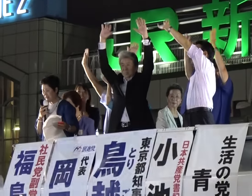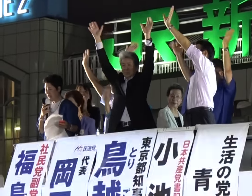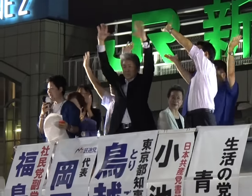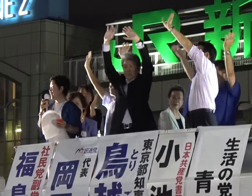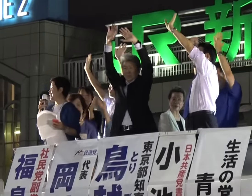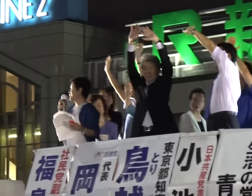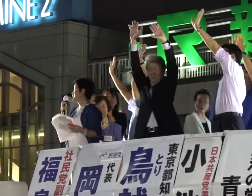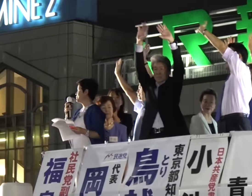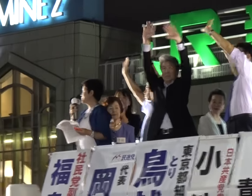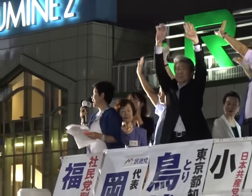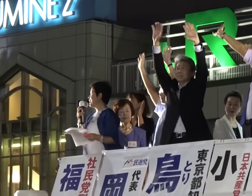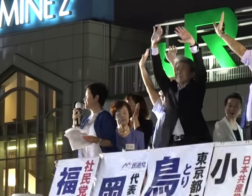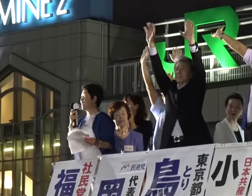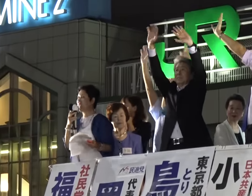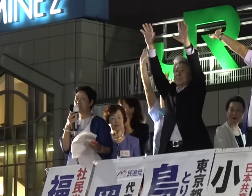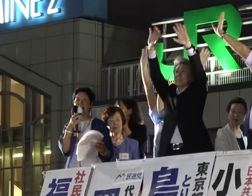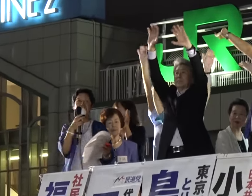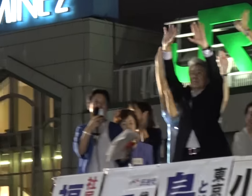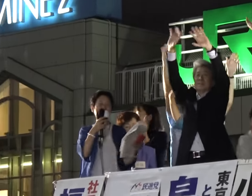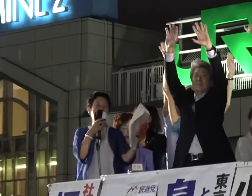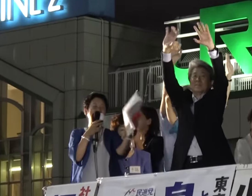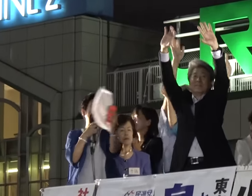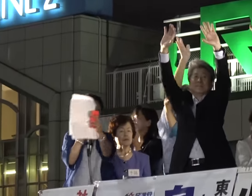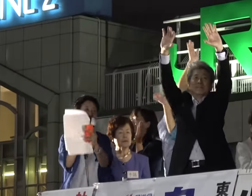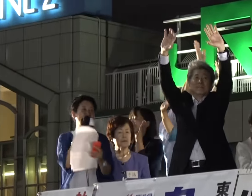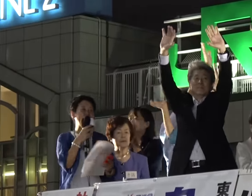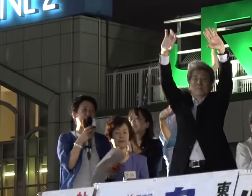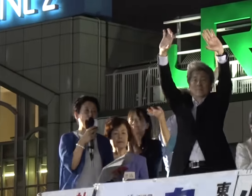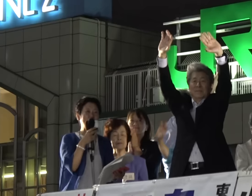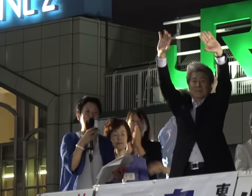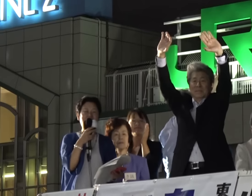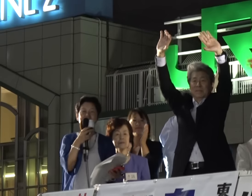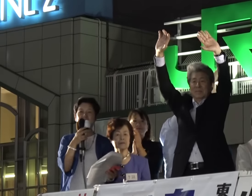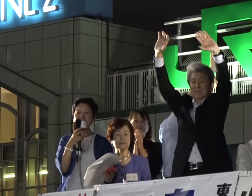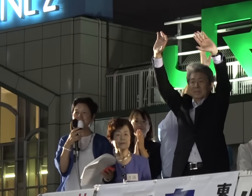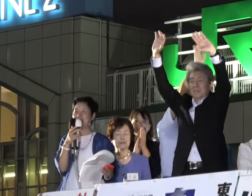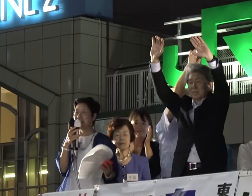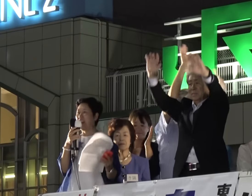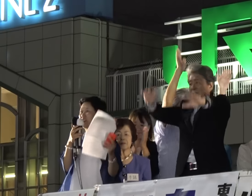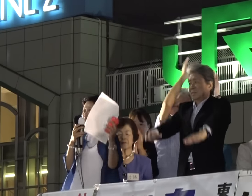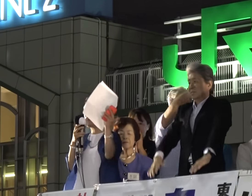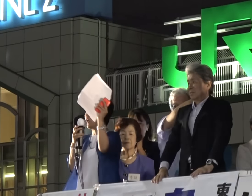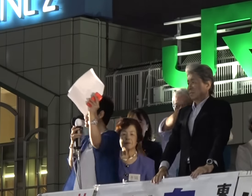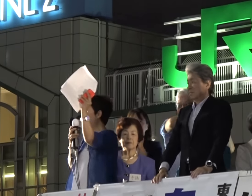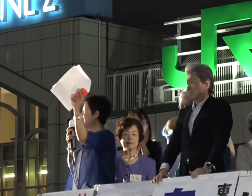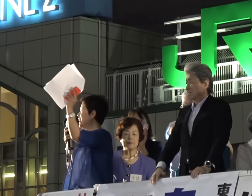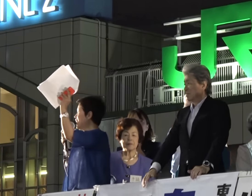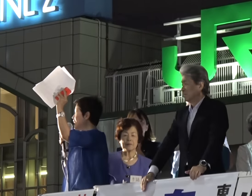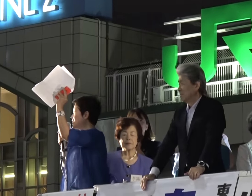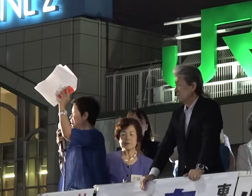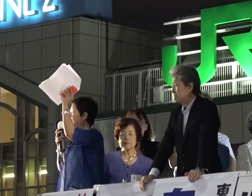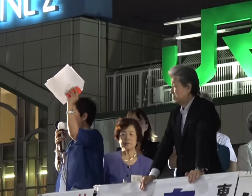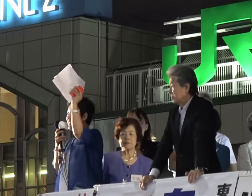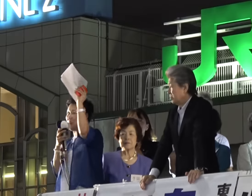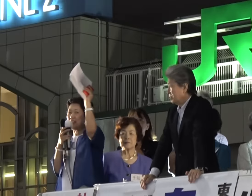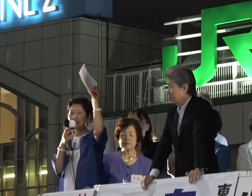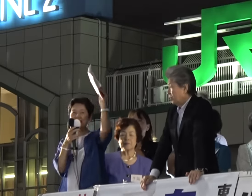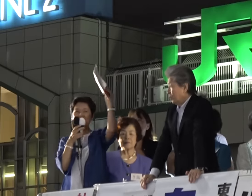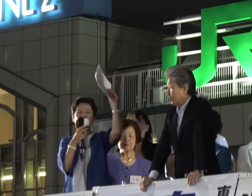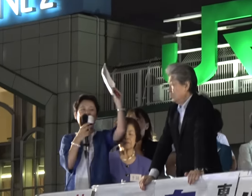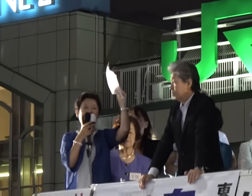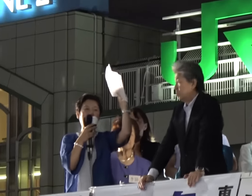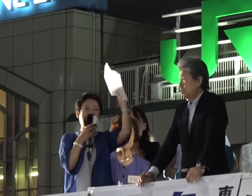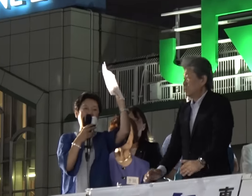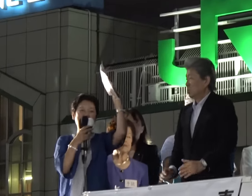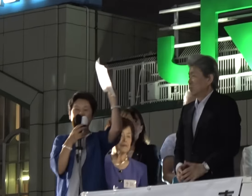。それでは最後に鳥越コール、皆さん鳥越コールよろしくお願いします。